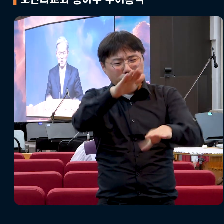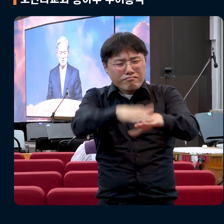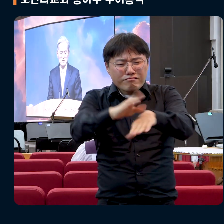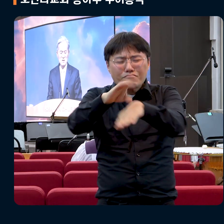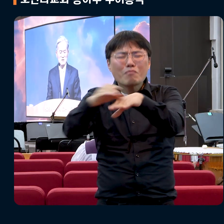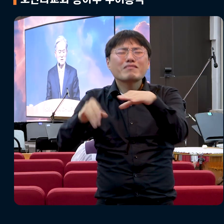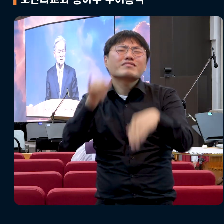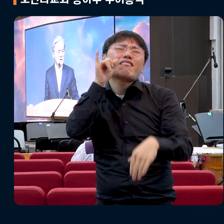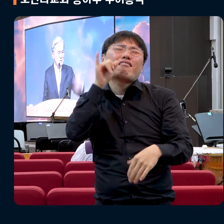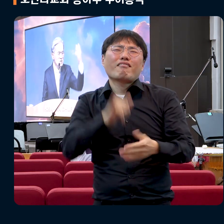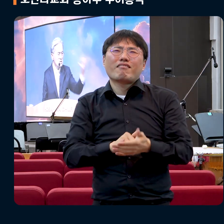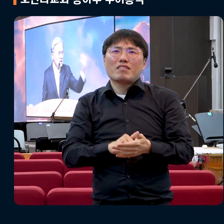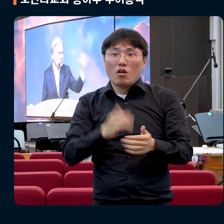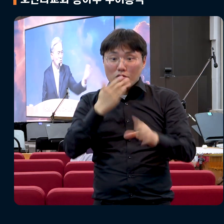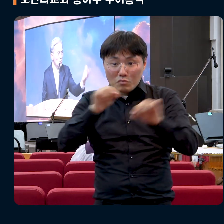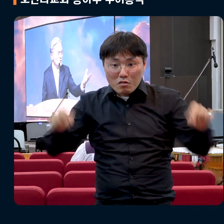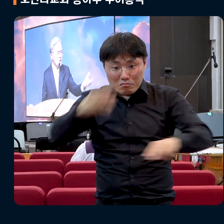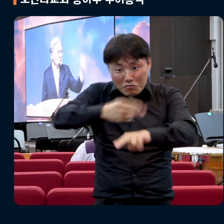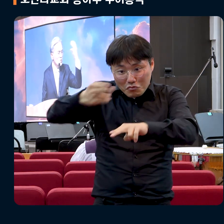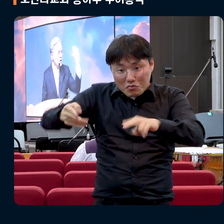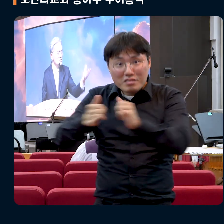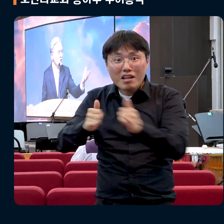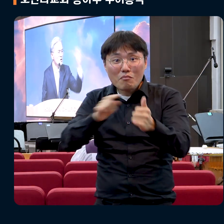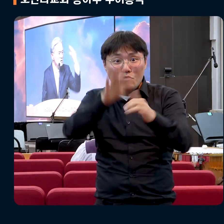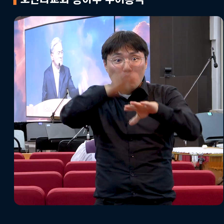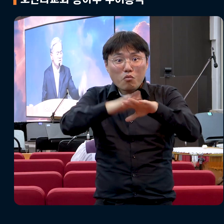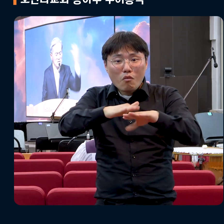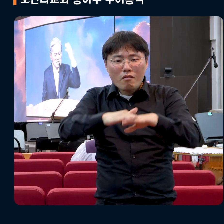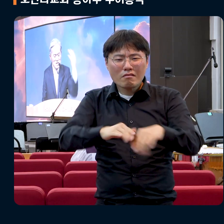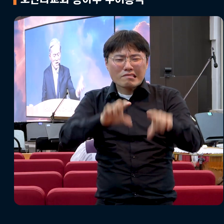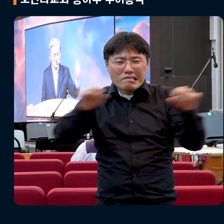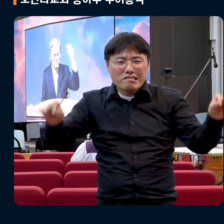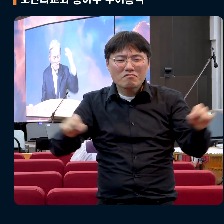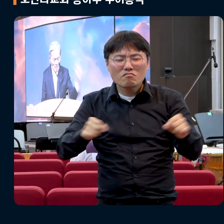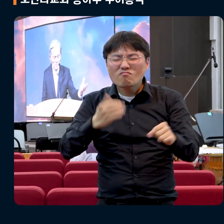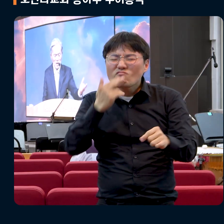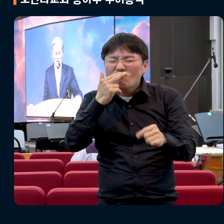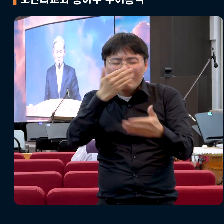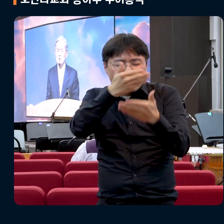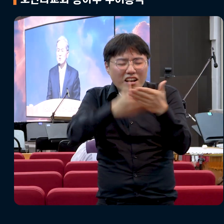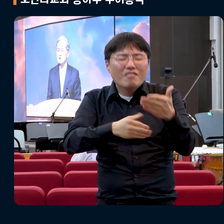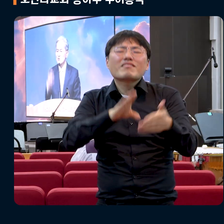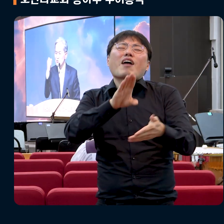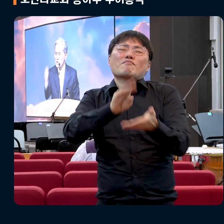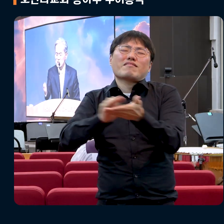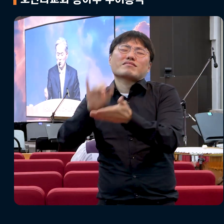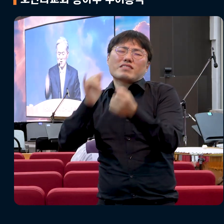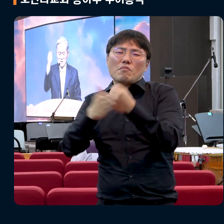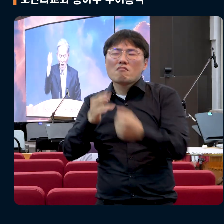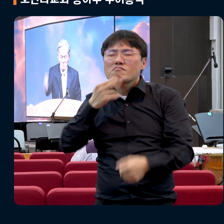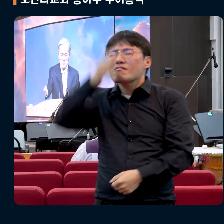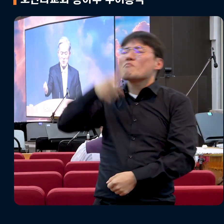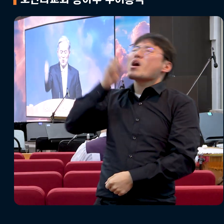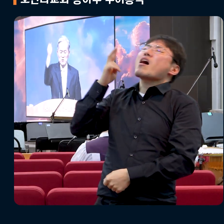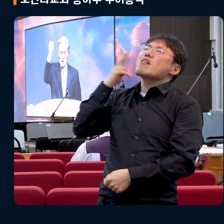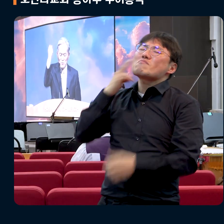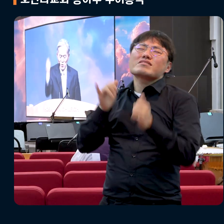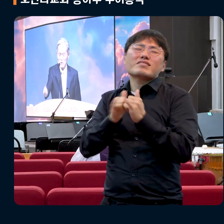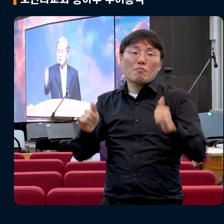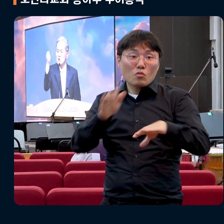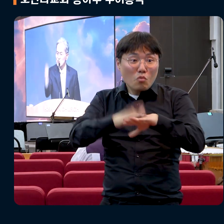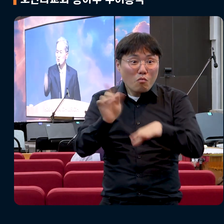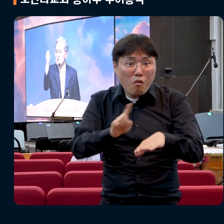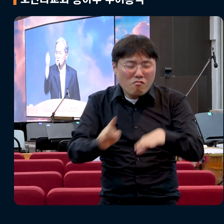페인트가 묻어 있습니다. 음식을 만들고 온 사람의 손에는요, 음식 양념 냄새가 나고, 술 마시고 담배 피우고 온